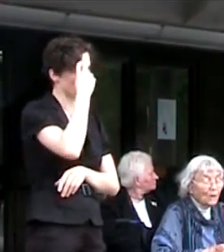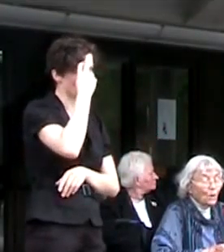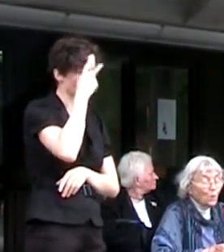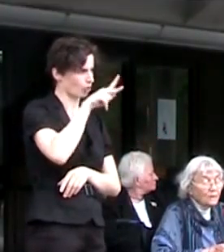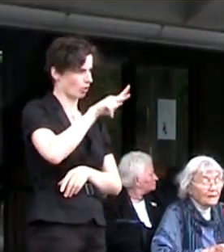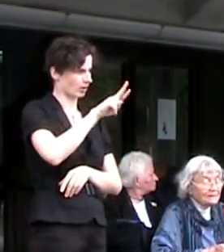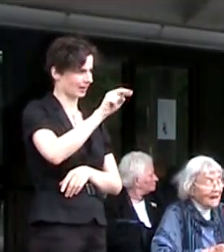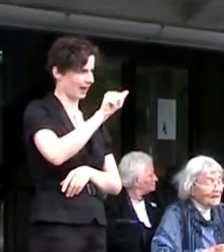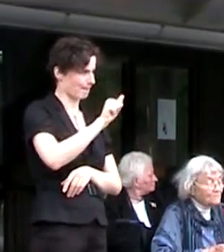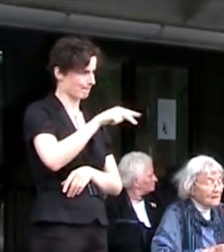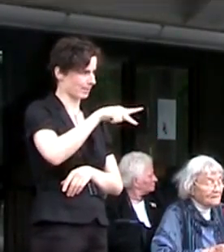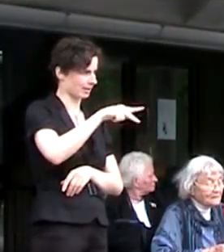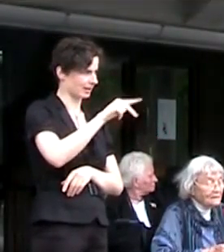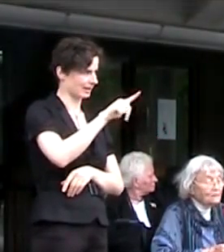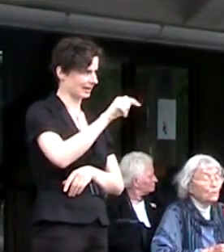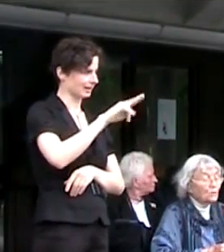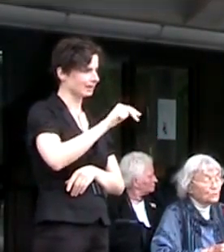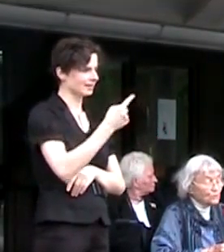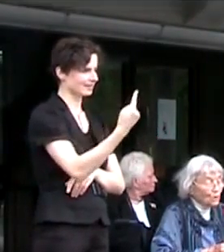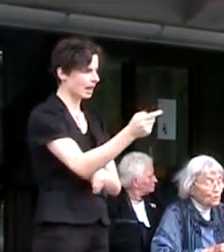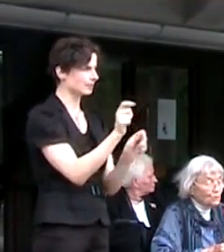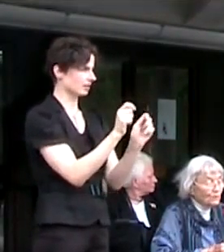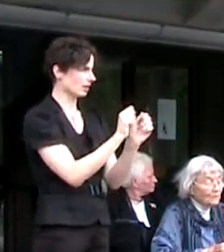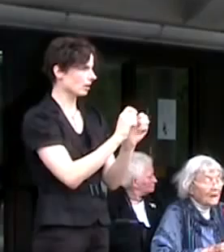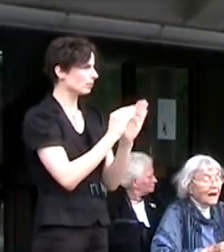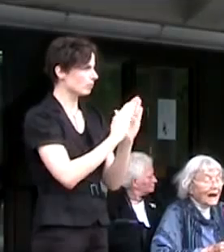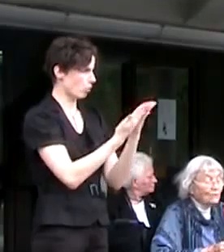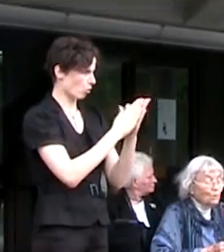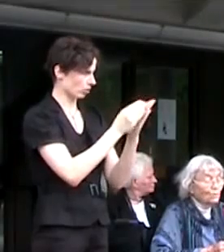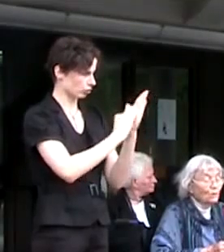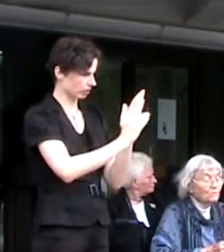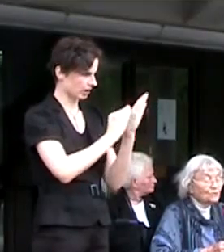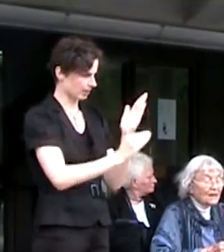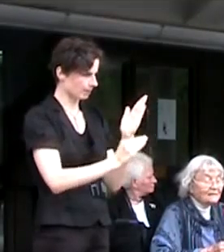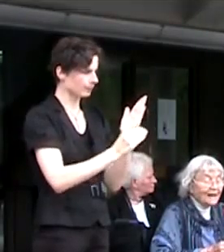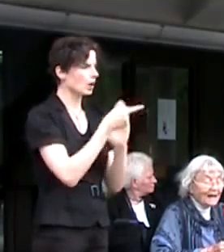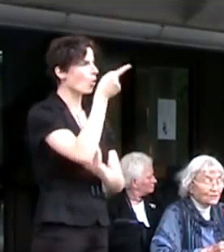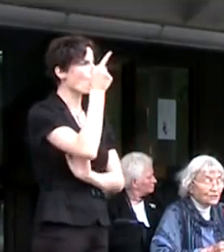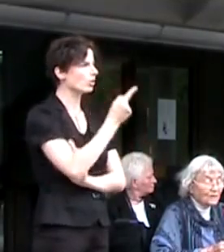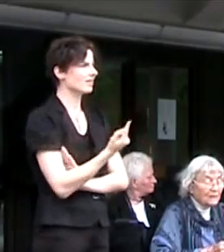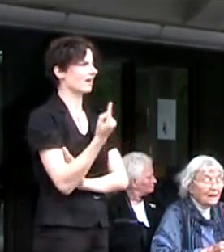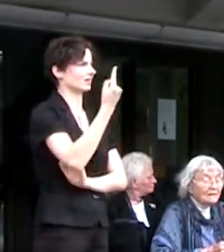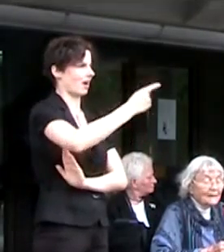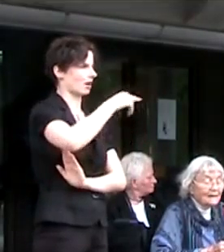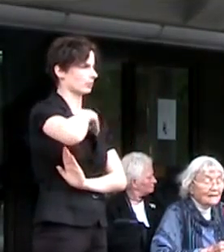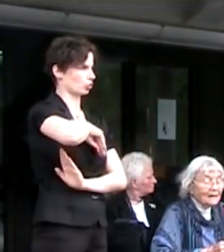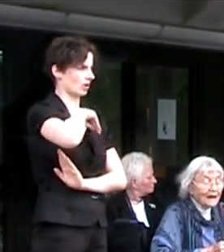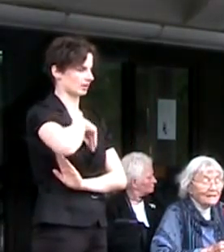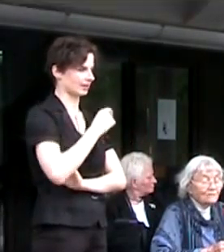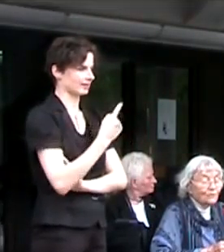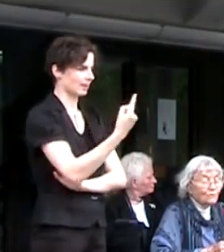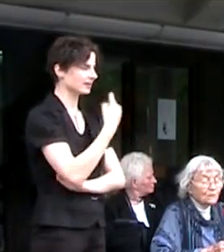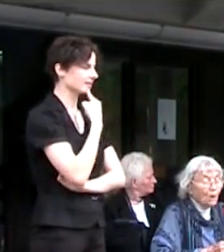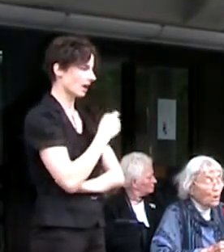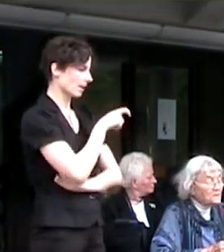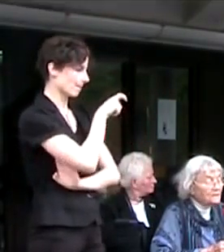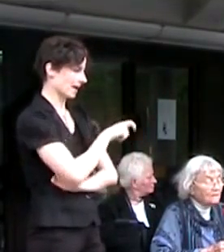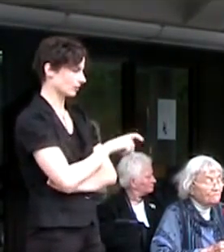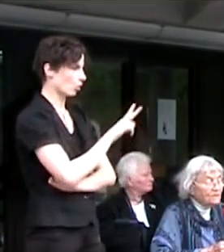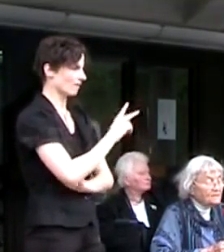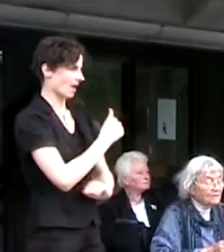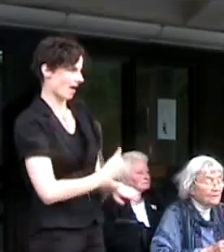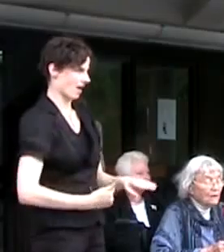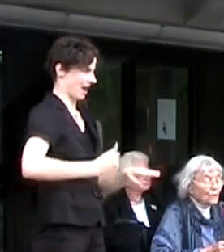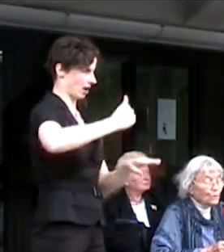Werk 100 Jahre Psychiatrie die Überzeugung, ein unumschränkter Herrscher, der geleitet von unserem